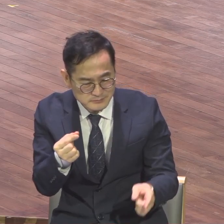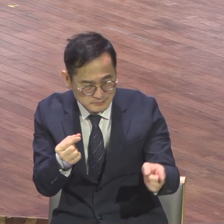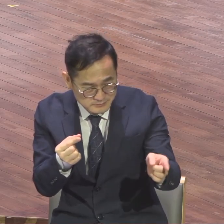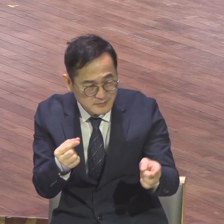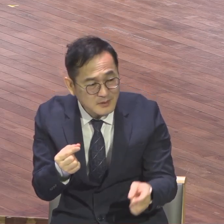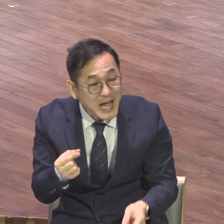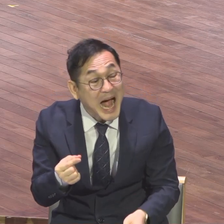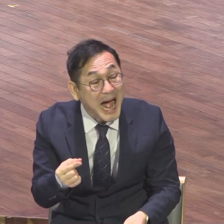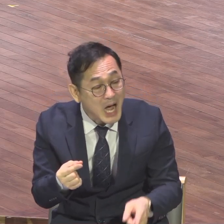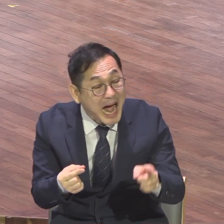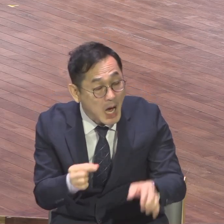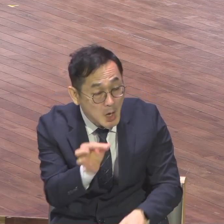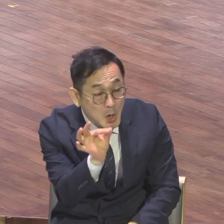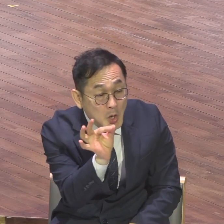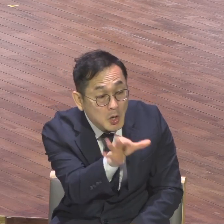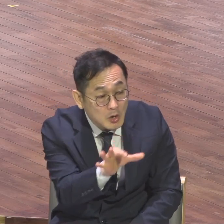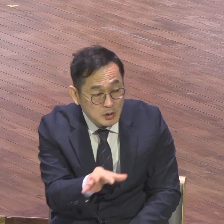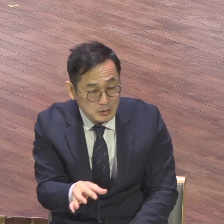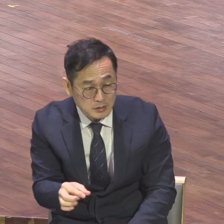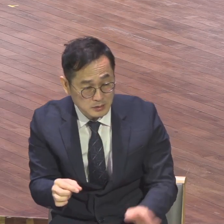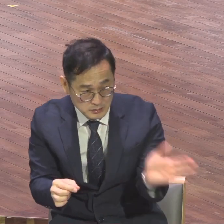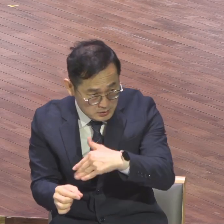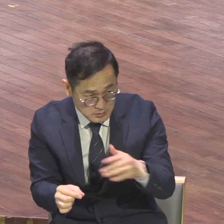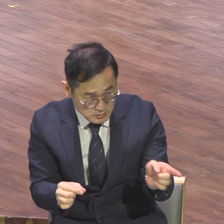그 입에 넣어줘요.